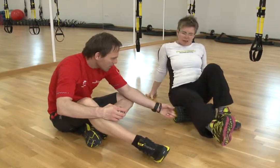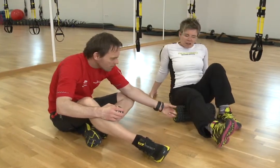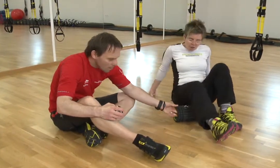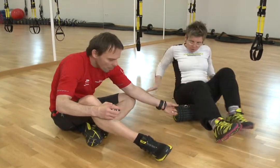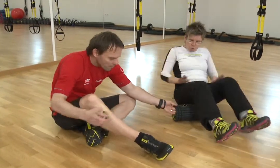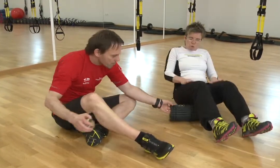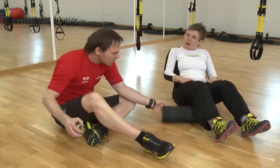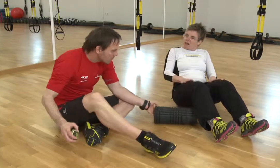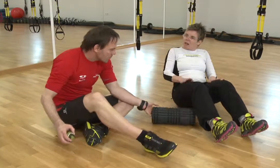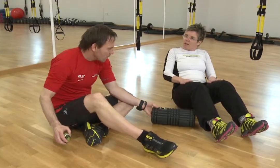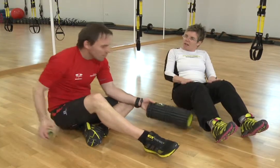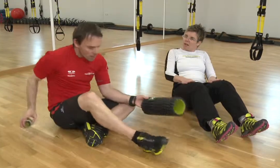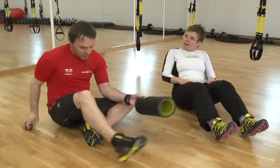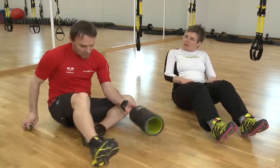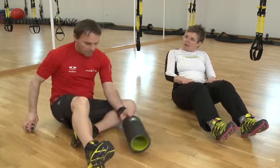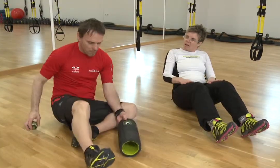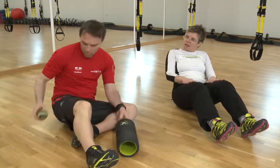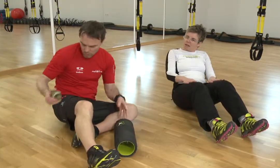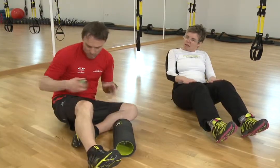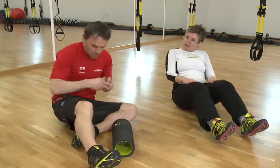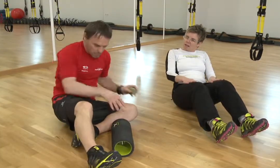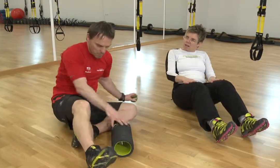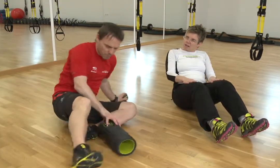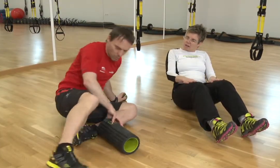Kaj pa tukaj? Ja, ta del je pa tako, se moraš povrti tok.